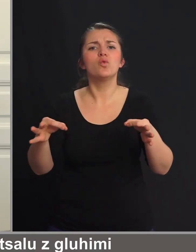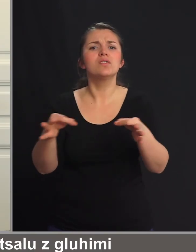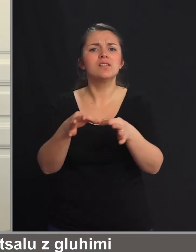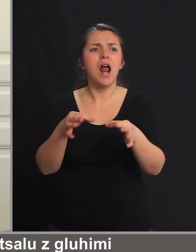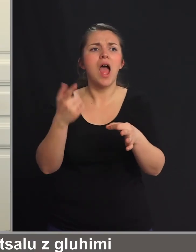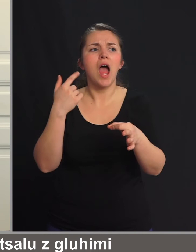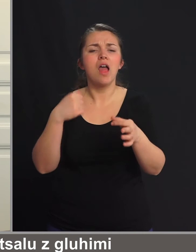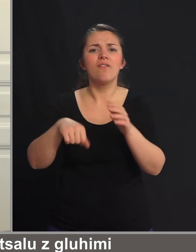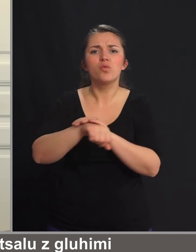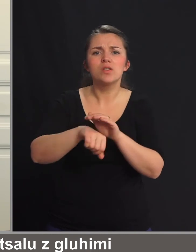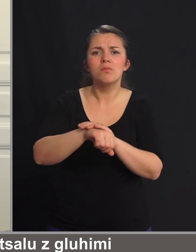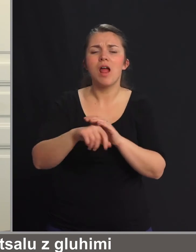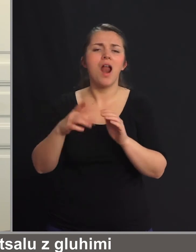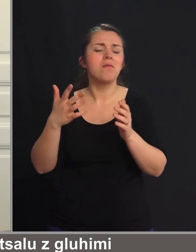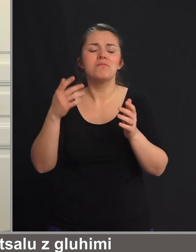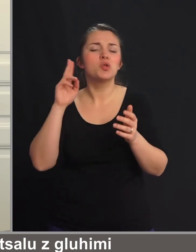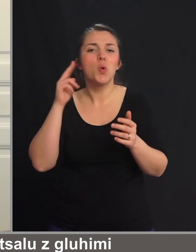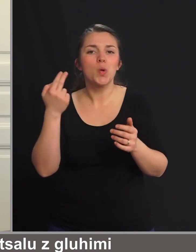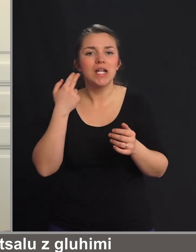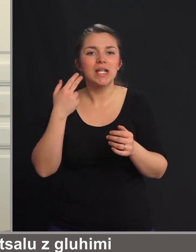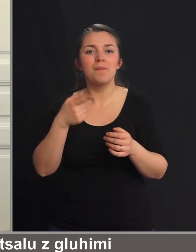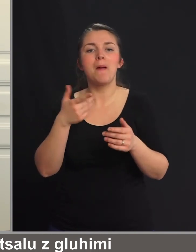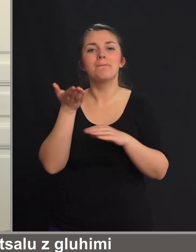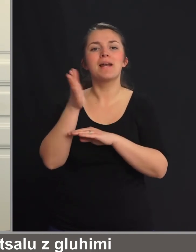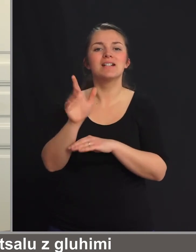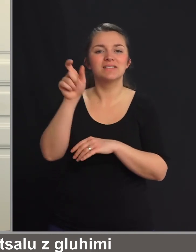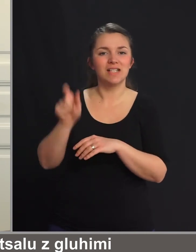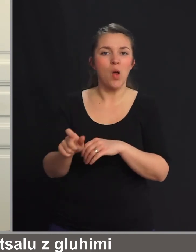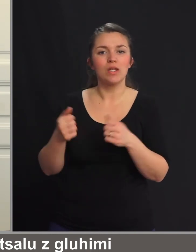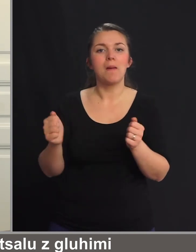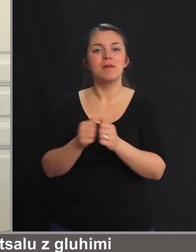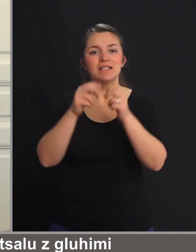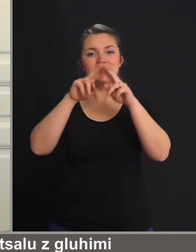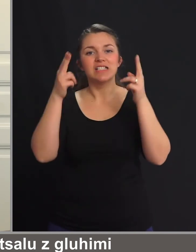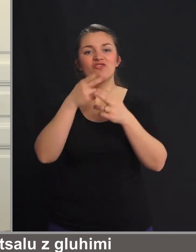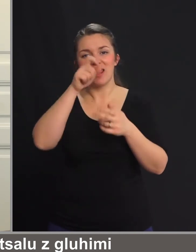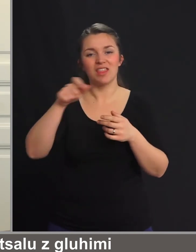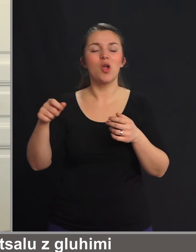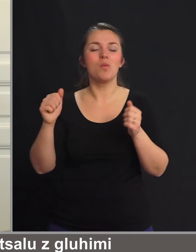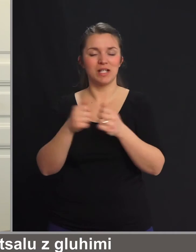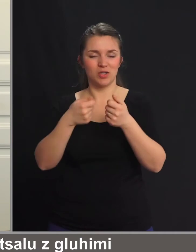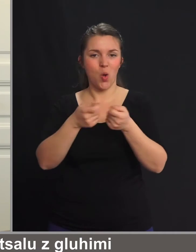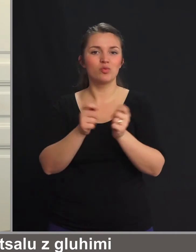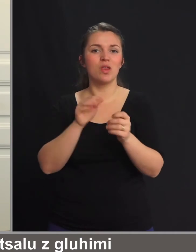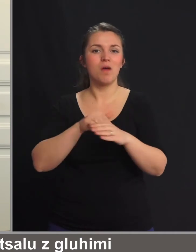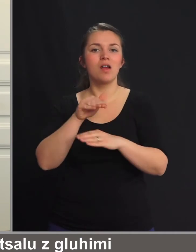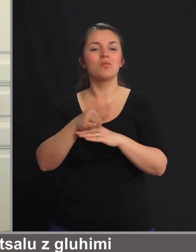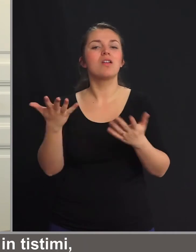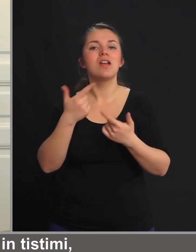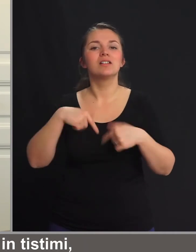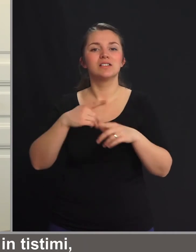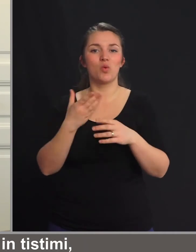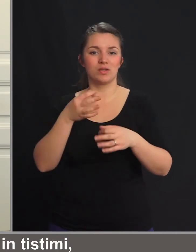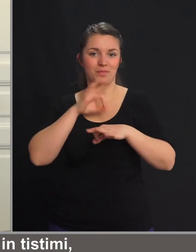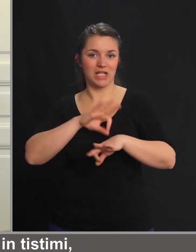FUS balo z gluhimi in predstavniki mestnih svetnikov mestne občine Maribor,